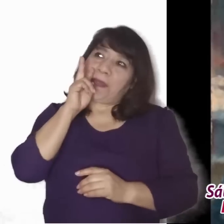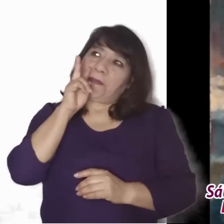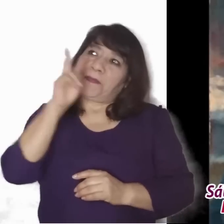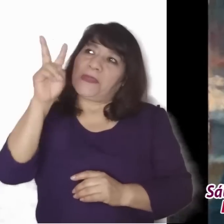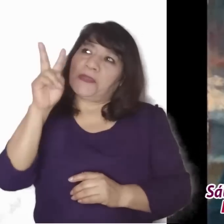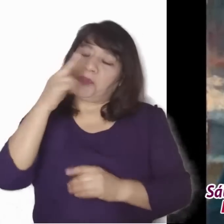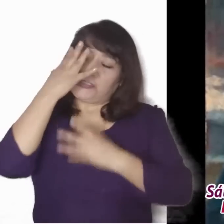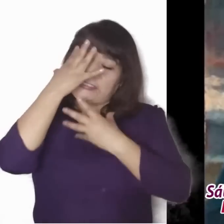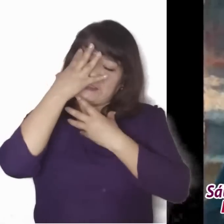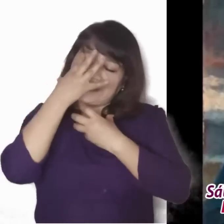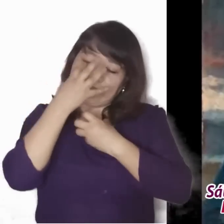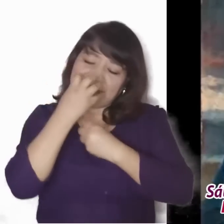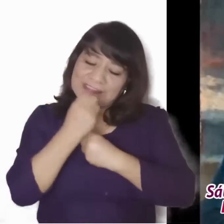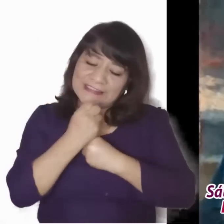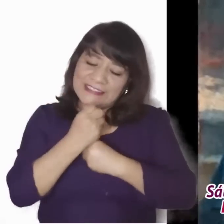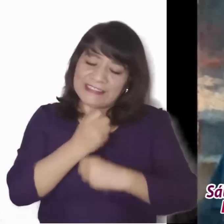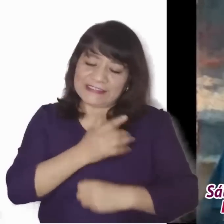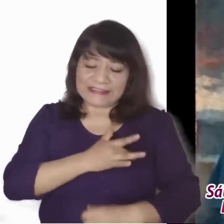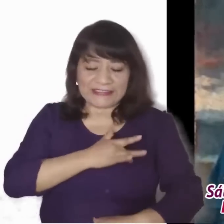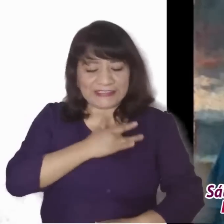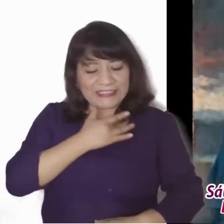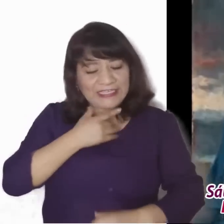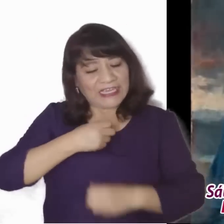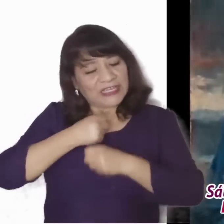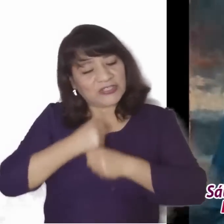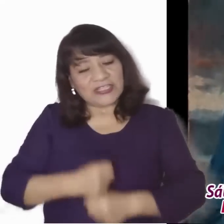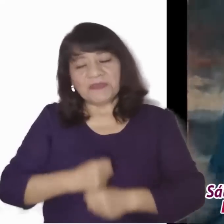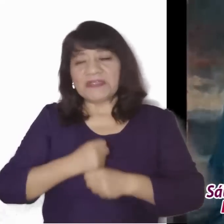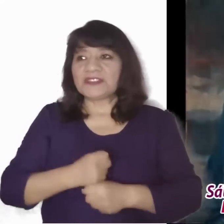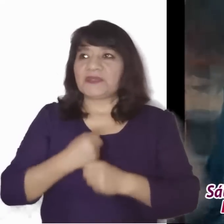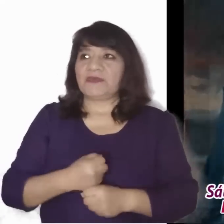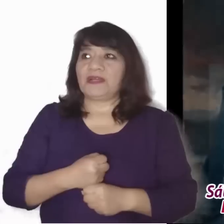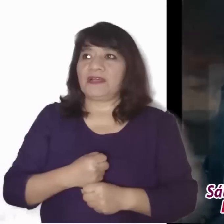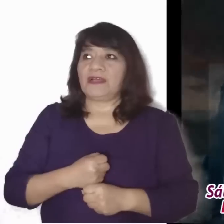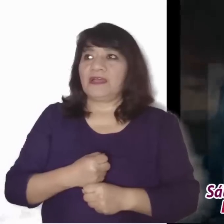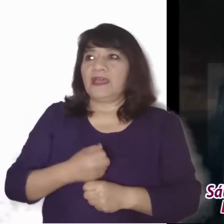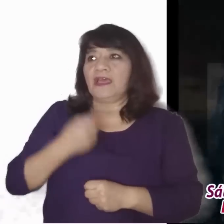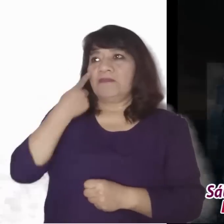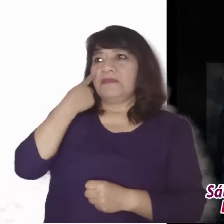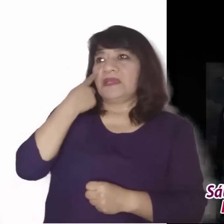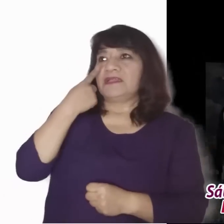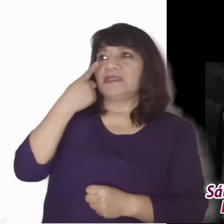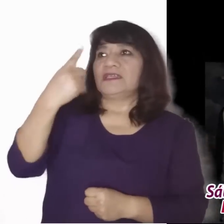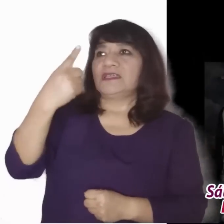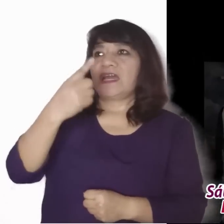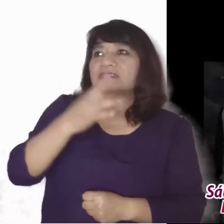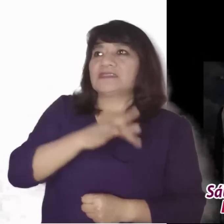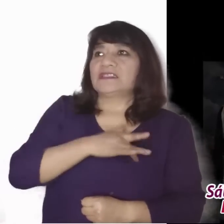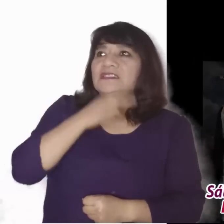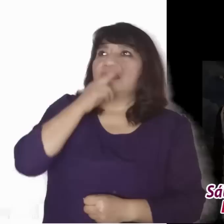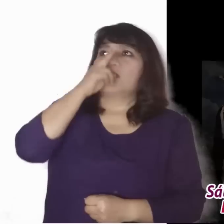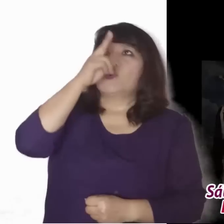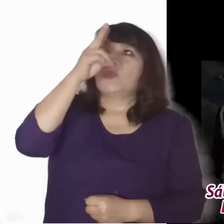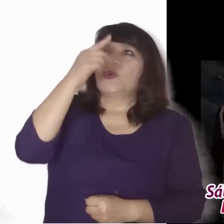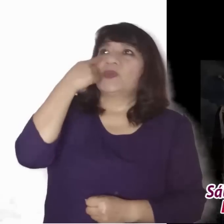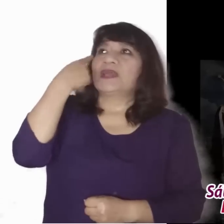afligida estaba la madre herida, de tantos tormentos llena, cuando triste contemplaba y dolorosa